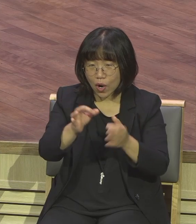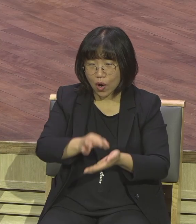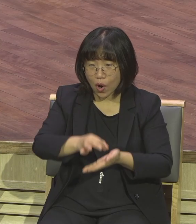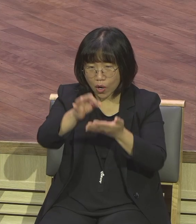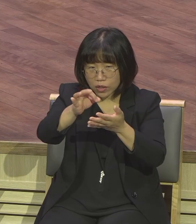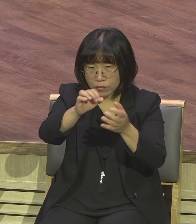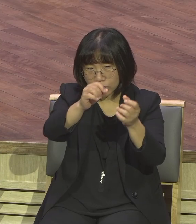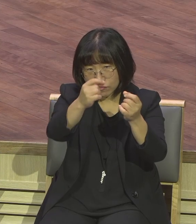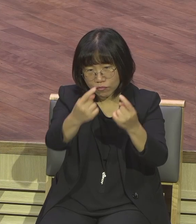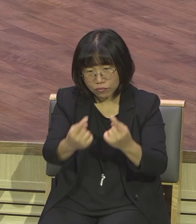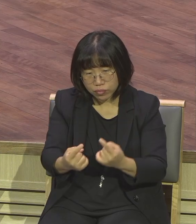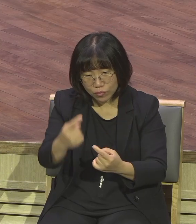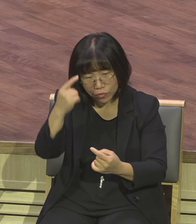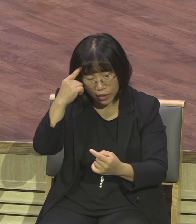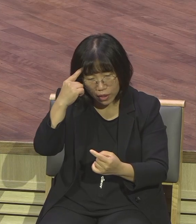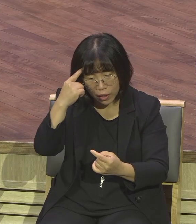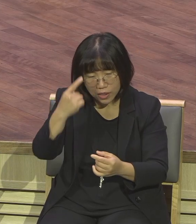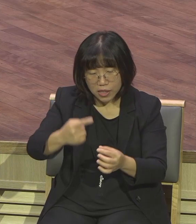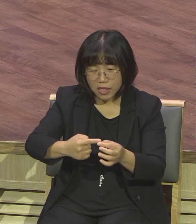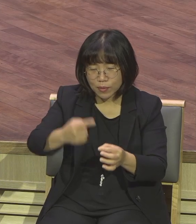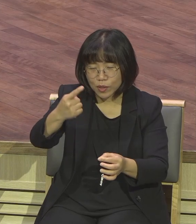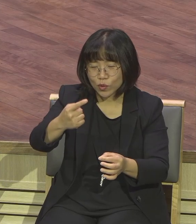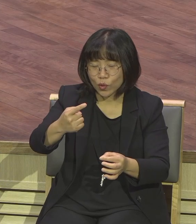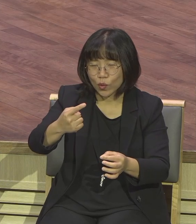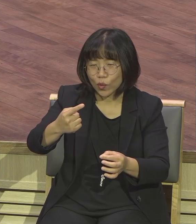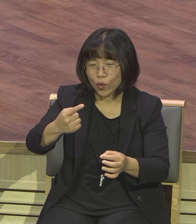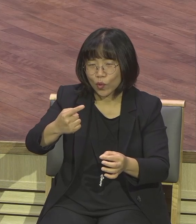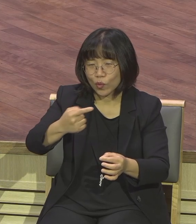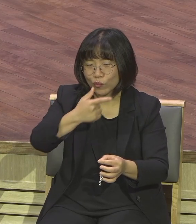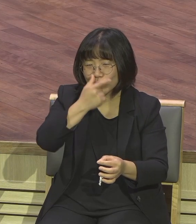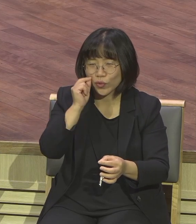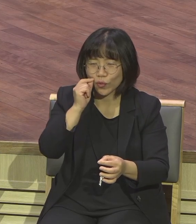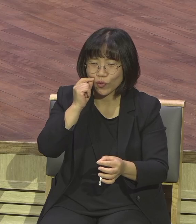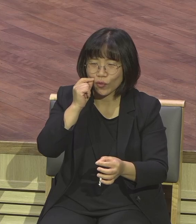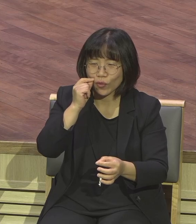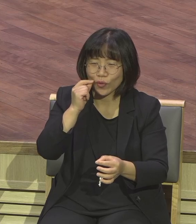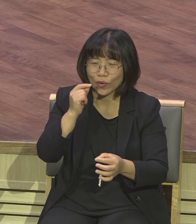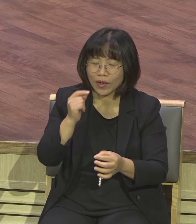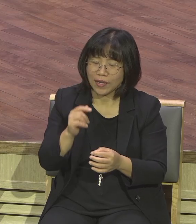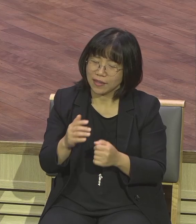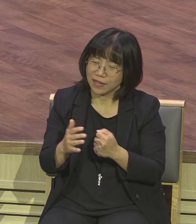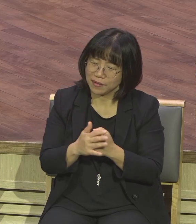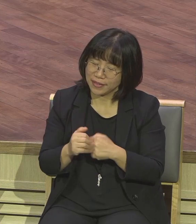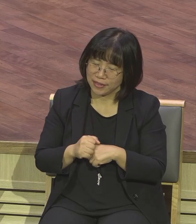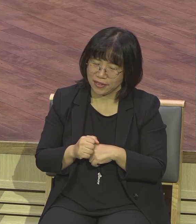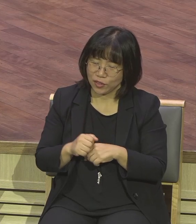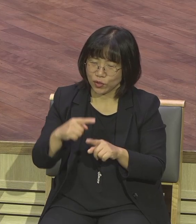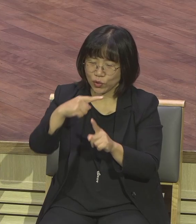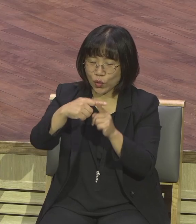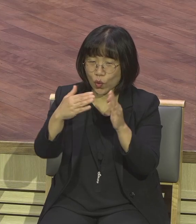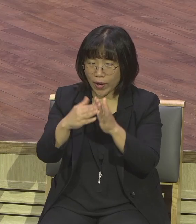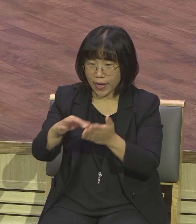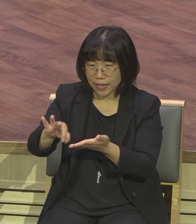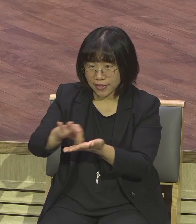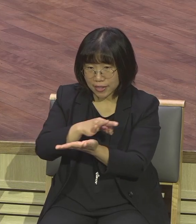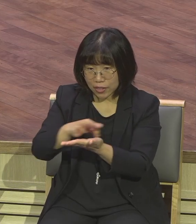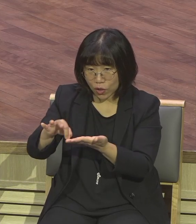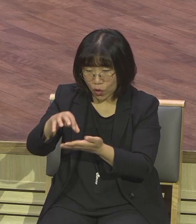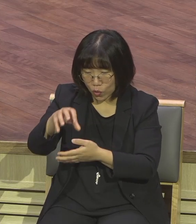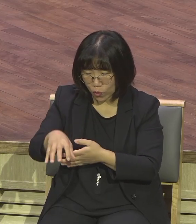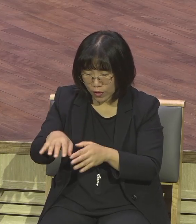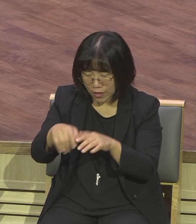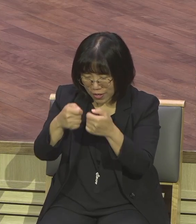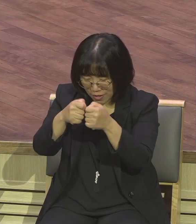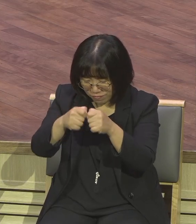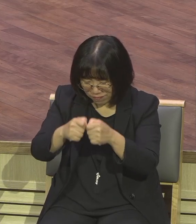헌신 우리의 이 재정국과 이 저 사무실에서 깨알 한 사람마다 깨알 탁 단돈